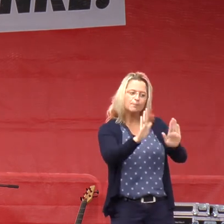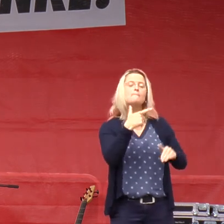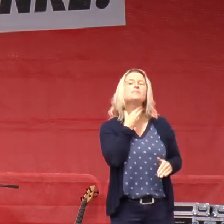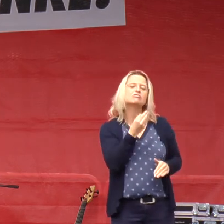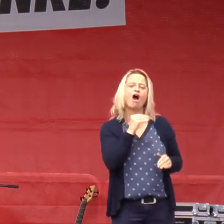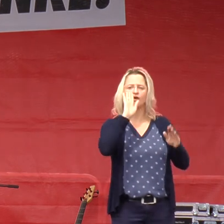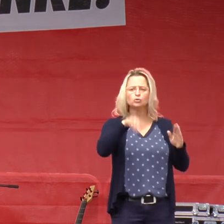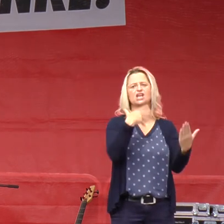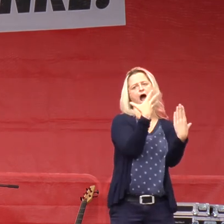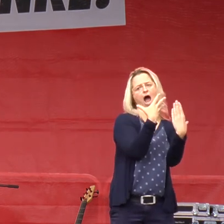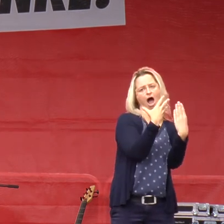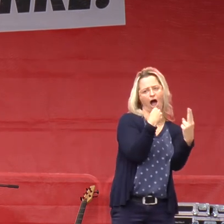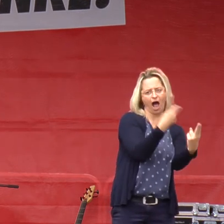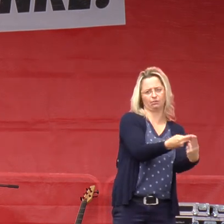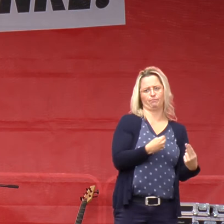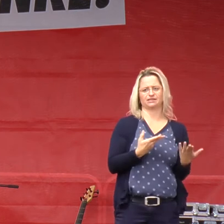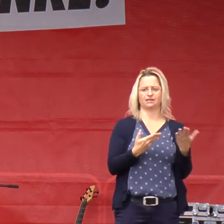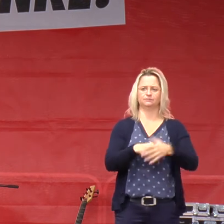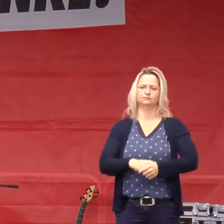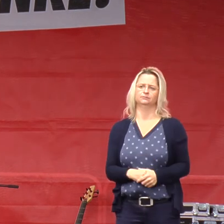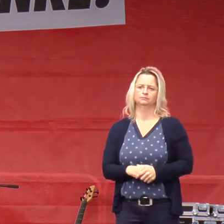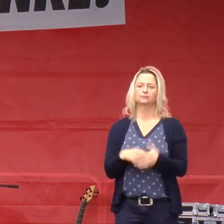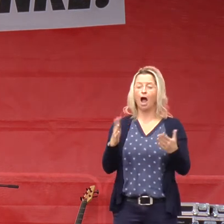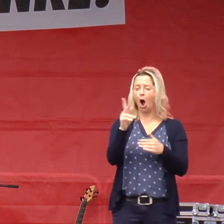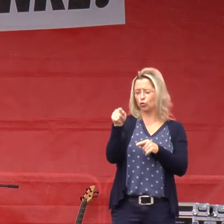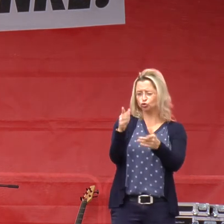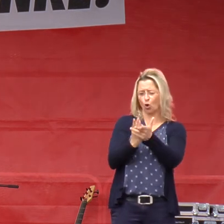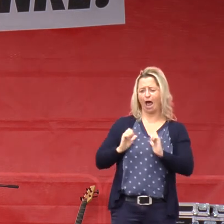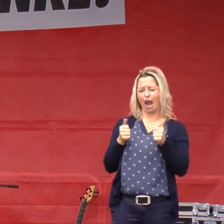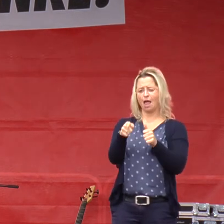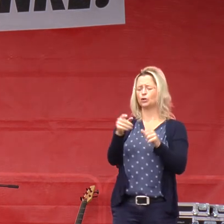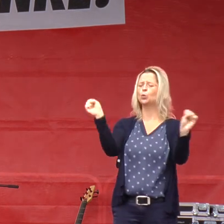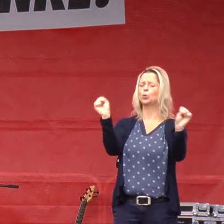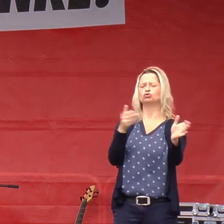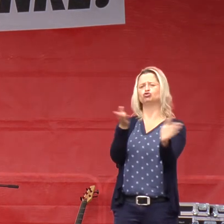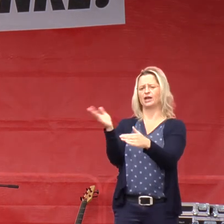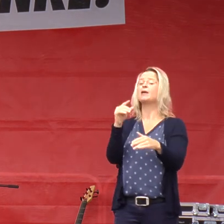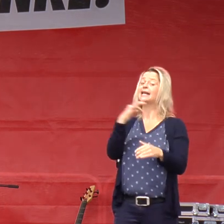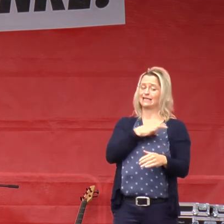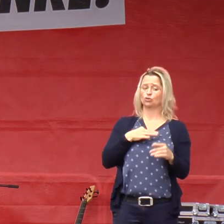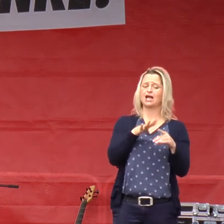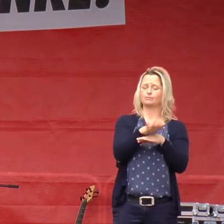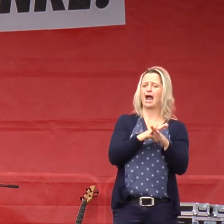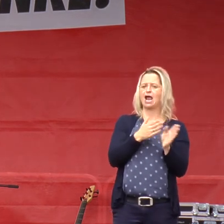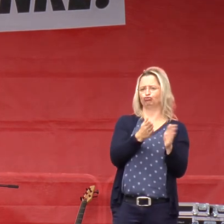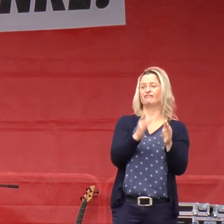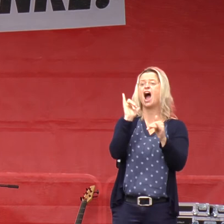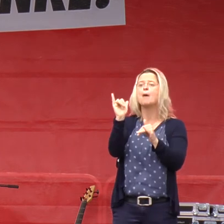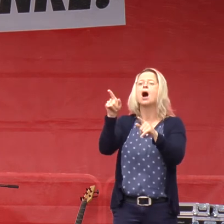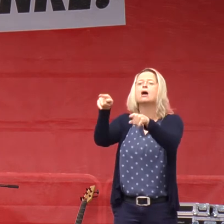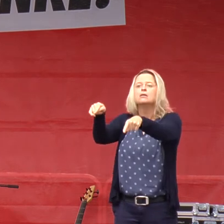wir doch erleben, wo das völlig schief gegangen ist, nicht nur im Gesundheitswesen, ist doch bei Mieten und